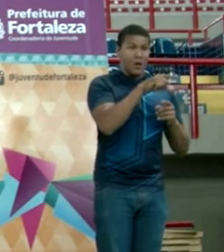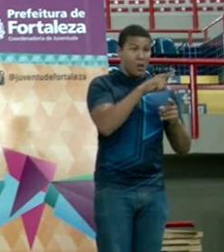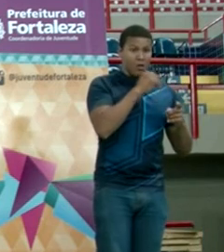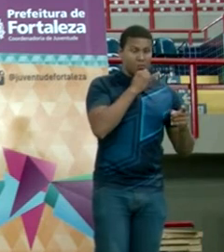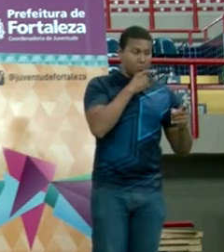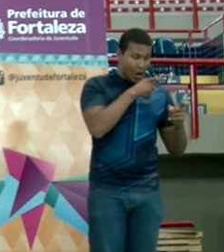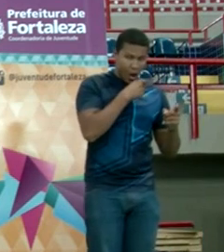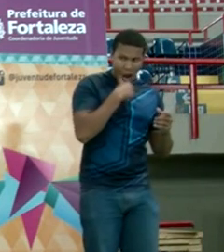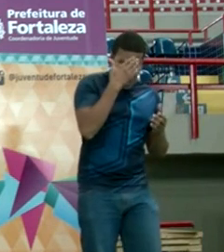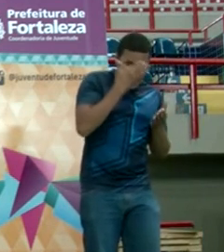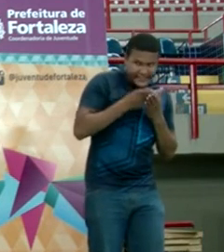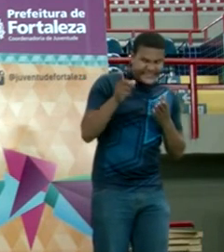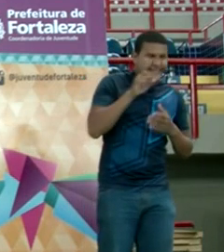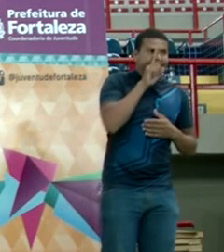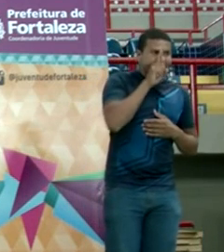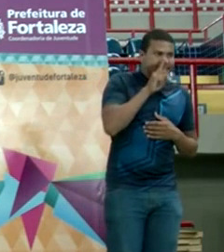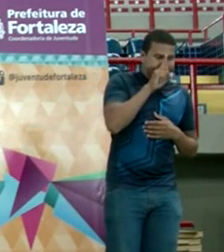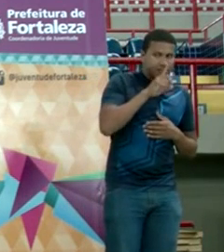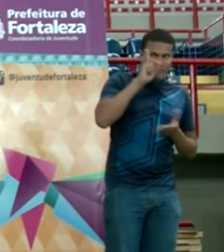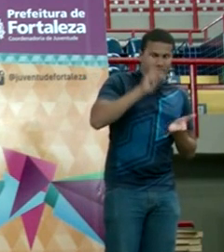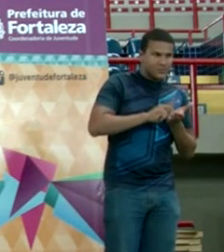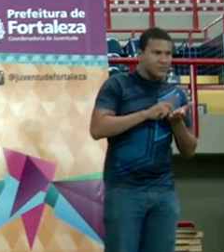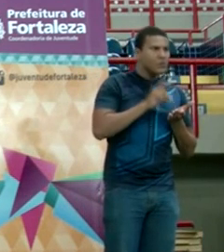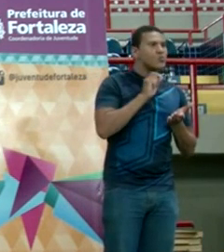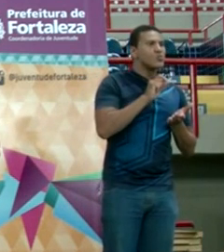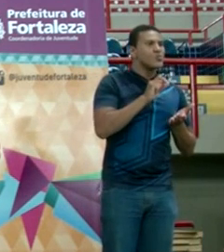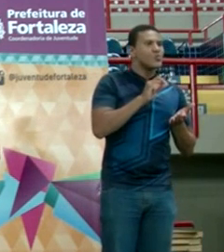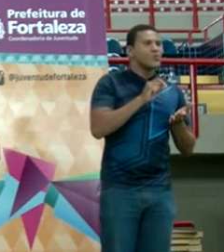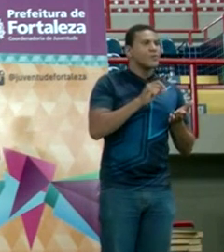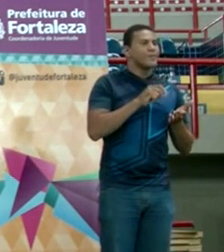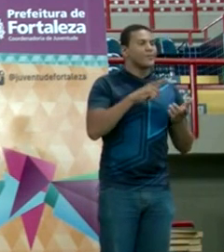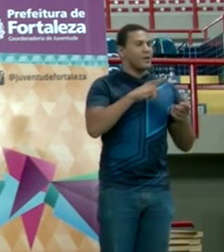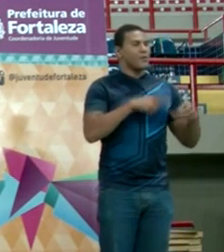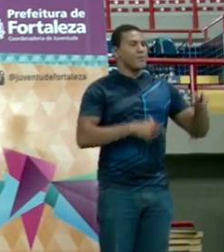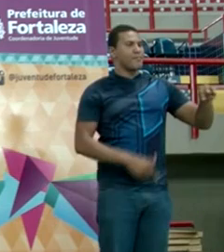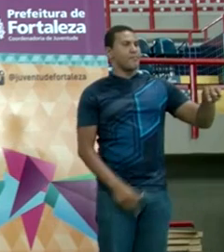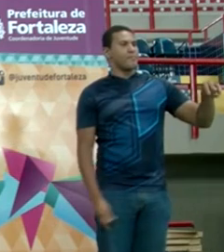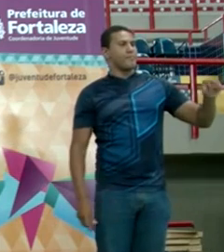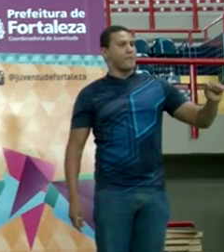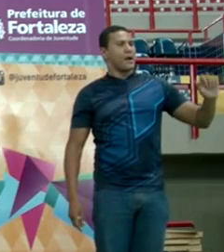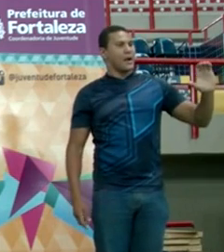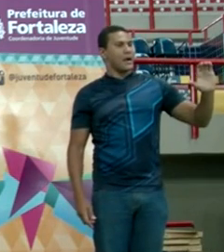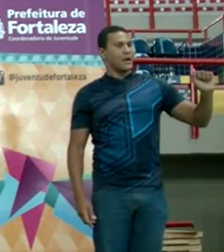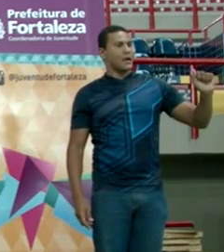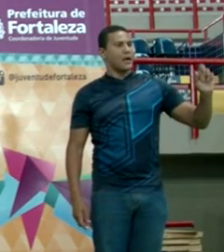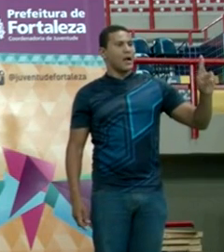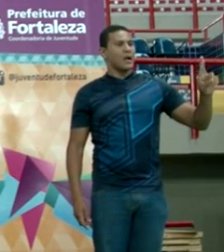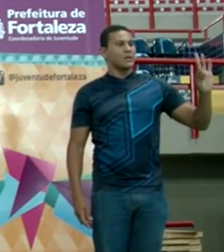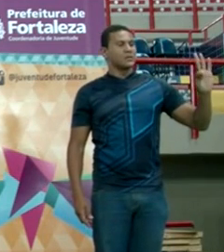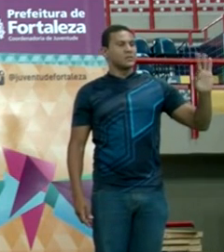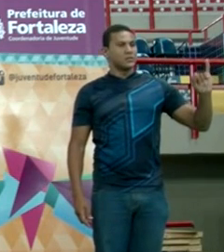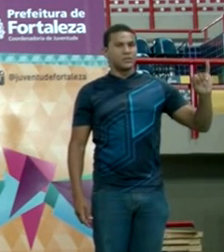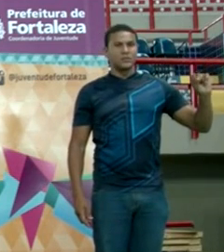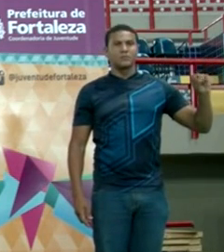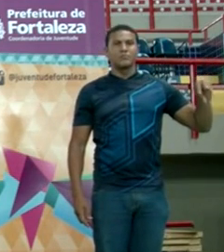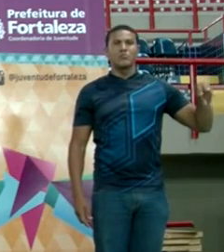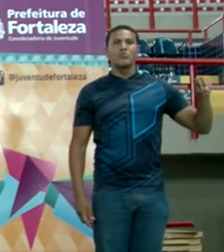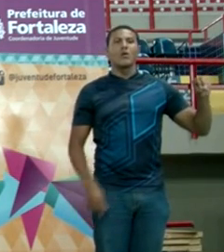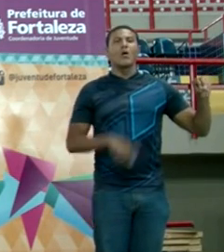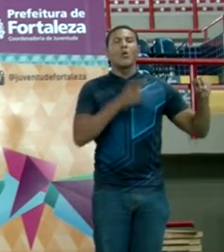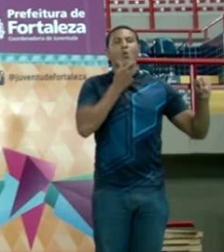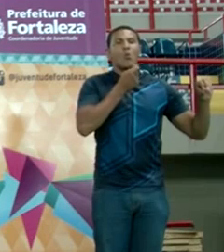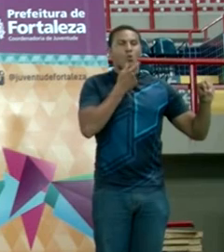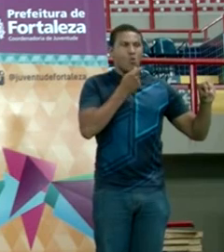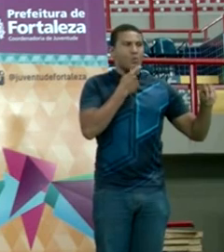governo americano o macartismo. Já ouviram falar do macartismo? Um senador